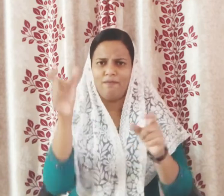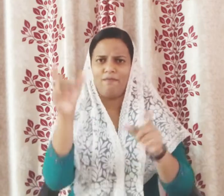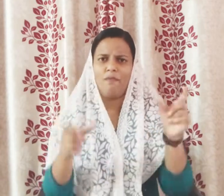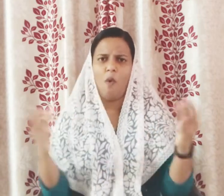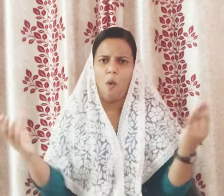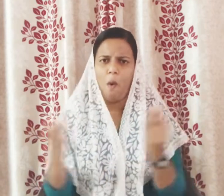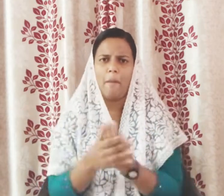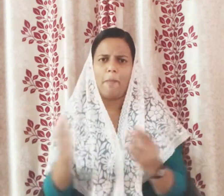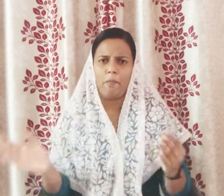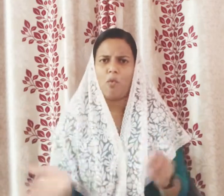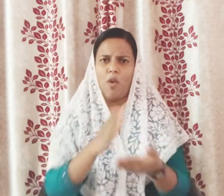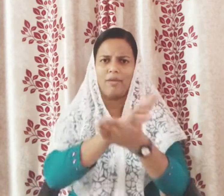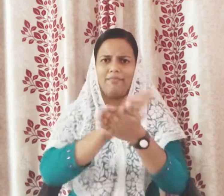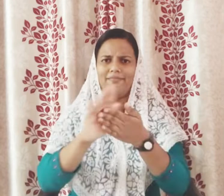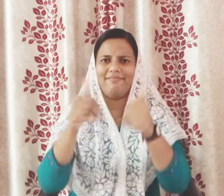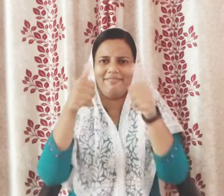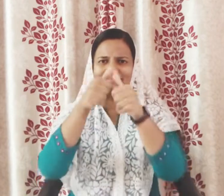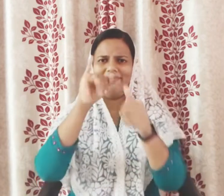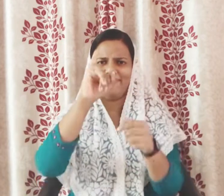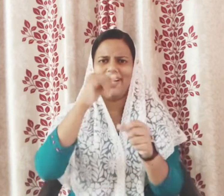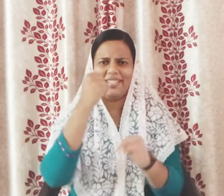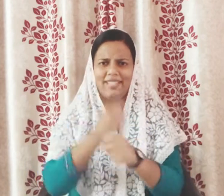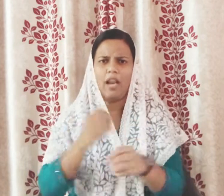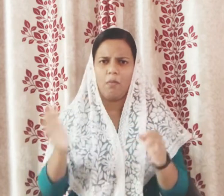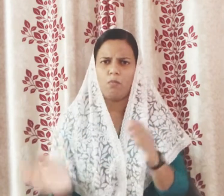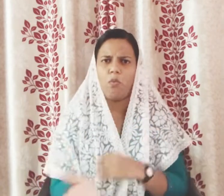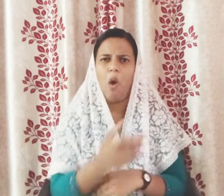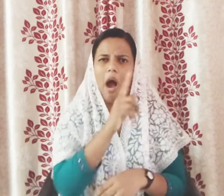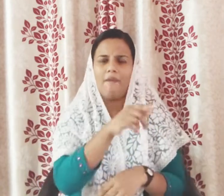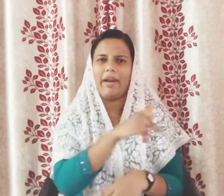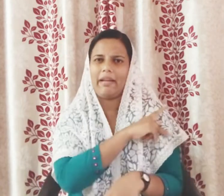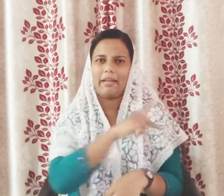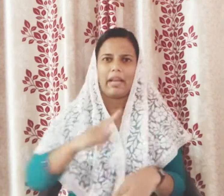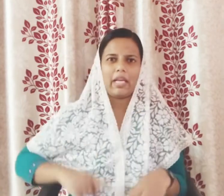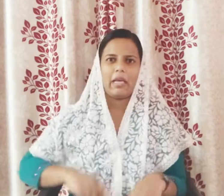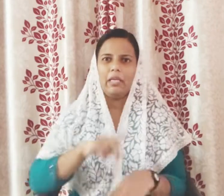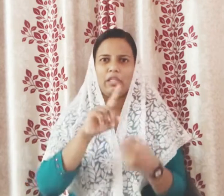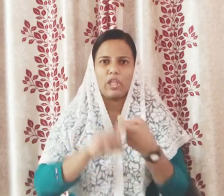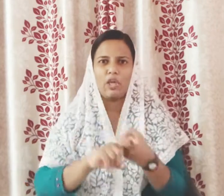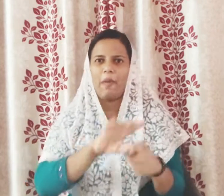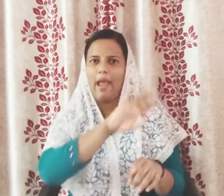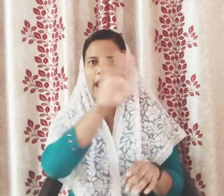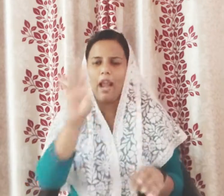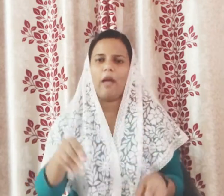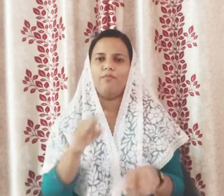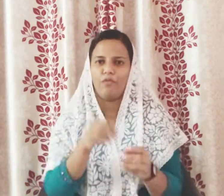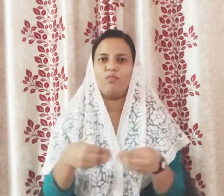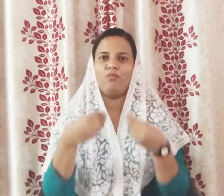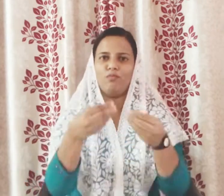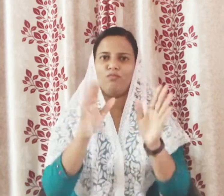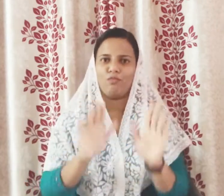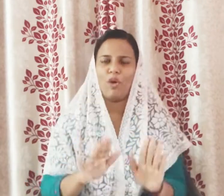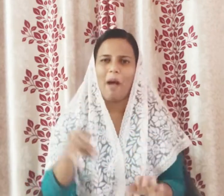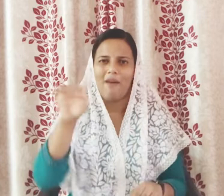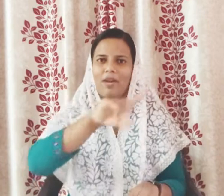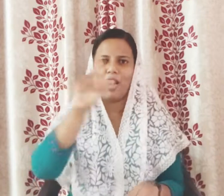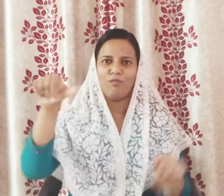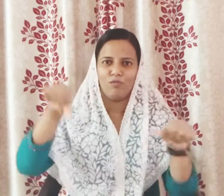കൂട്ടി പുറപ്പെട്ട് ഹായിയിലേക്ക് ചെല്ലുക. ഞാൻ ഹായി രാജാവിനെയും അവൻ്റെ ജനത്തെയും പട്ടണത്തെയും ദേശത്തെയും നിൻ്റെ കയ്യിൽ തന്നിരിക്കുന്നു.